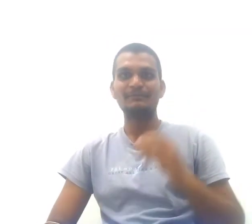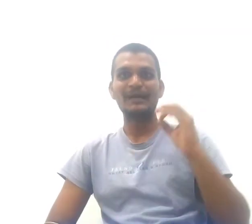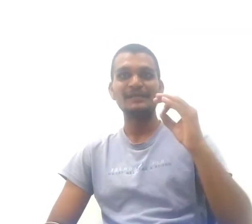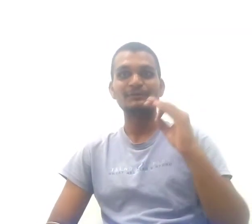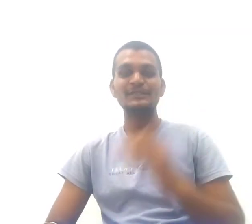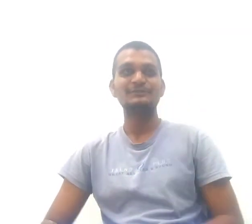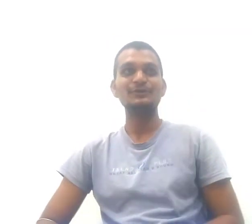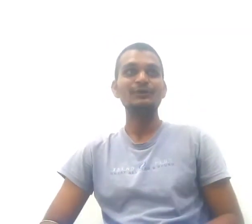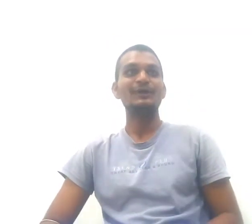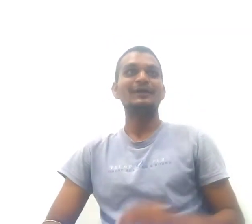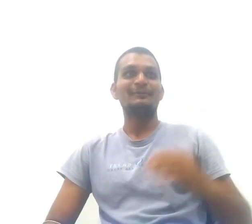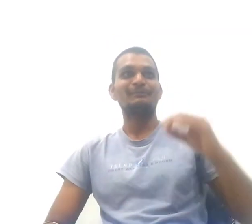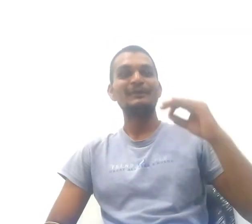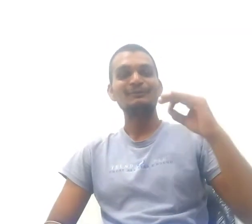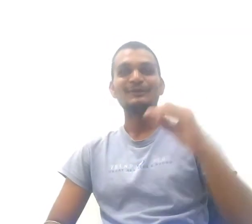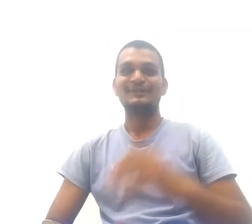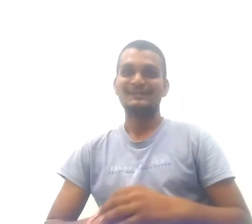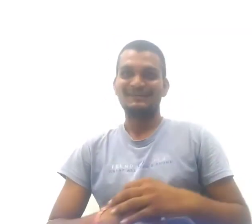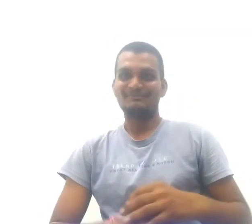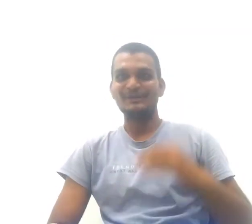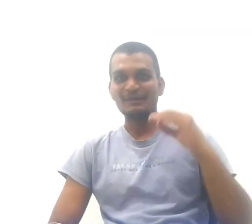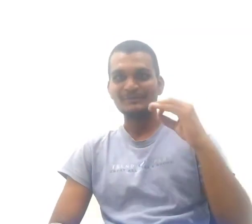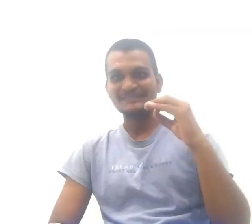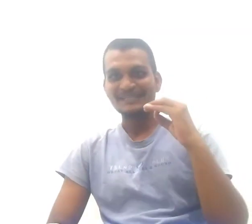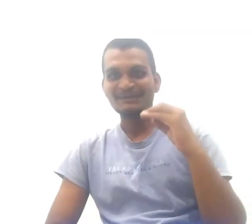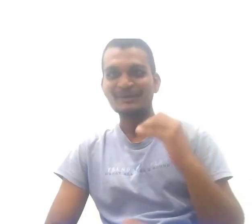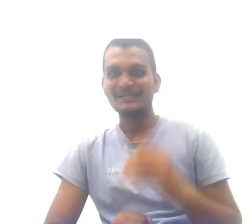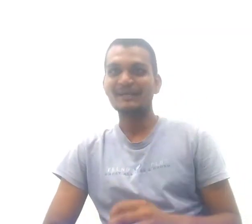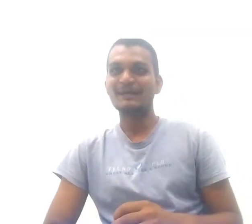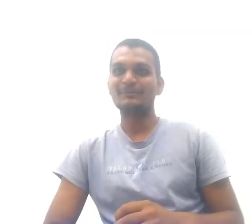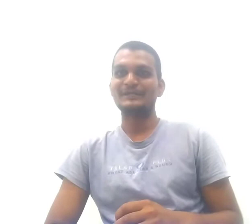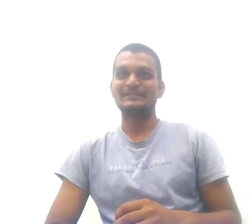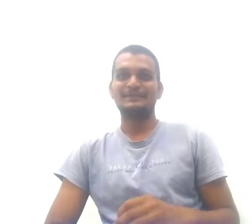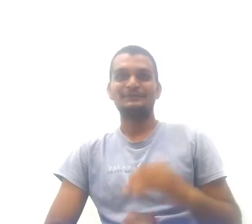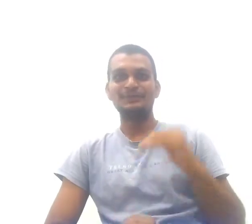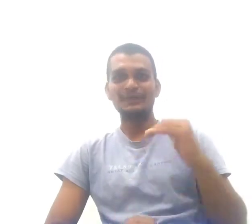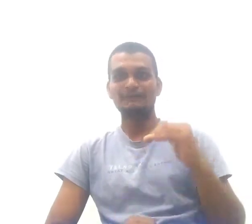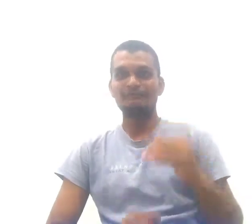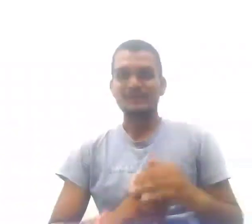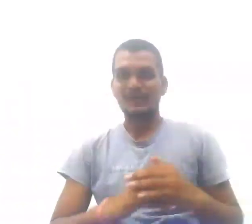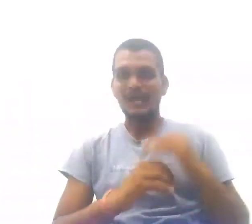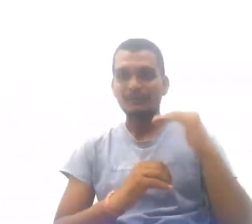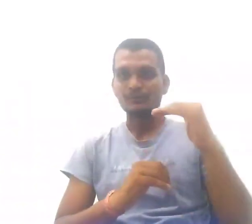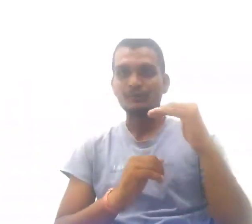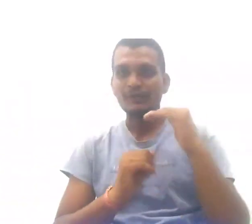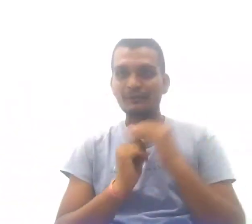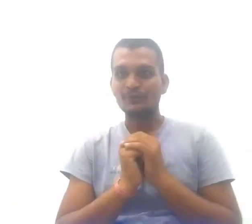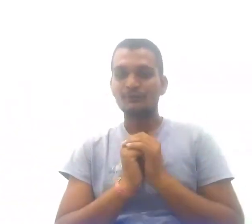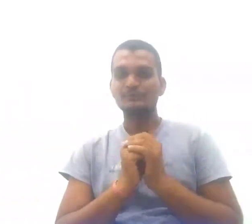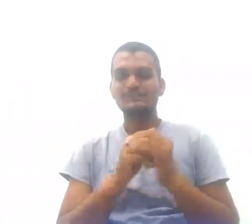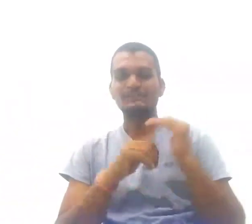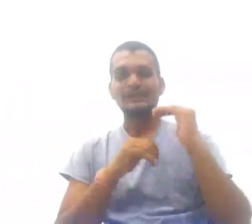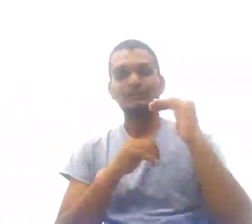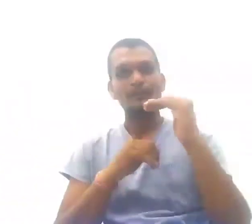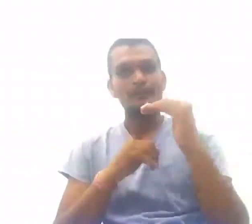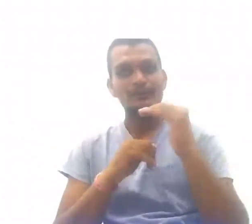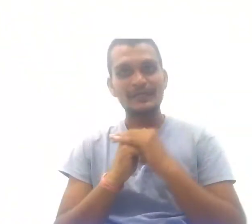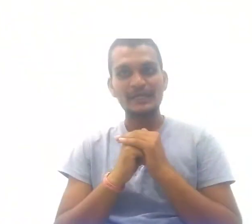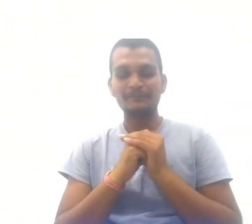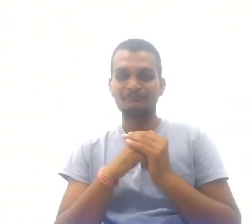माँ ही होती है जो बिल्कुल बिना पैसे के हमारे यहाँ काम करती है। क्योंकि आप उठो ना उठो, उससे पहले वो हमें उठ के